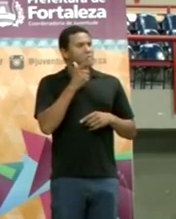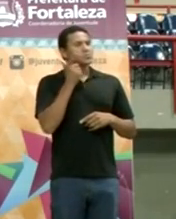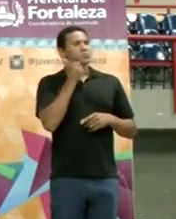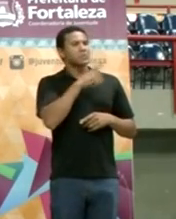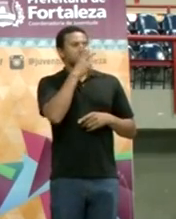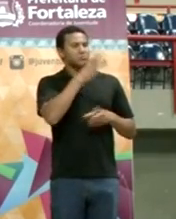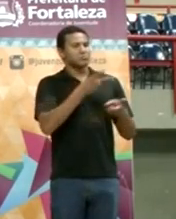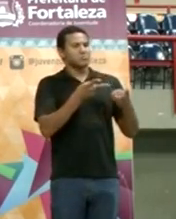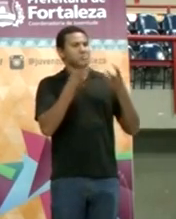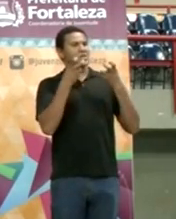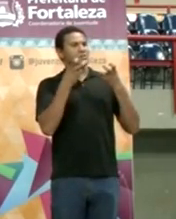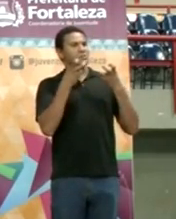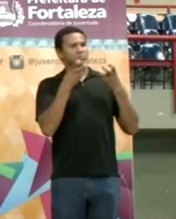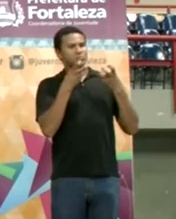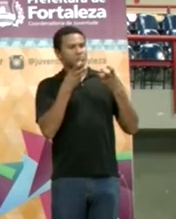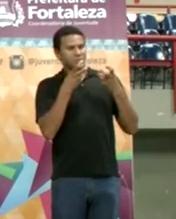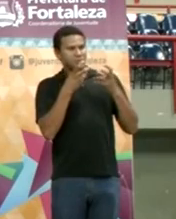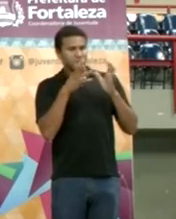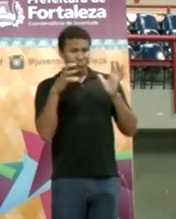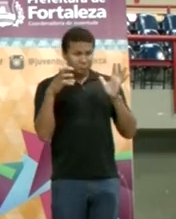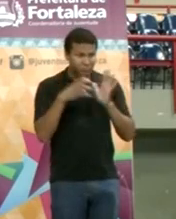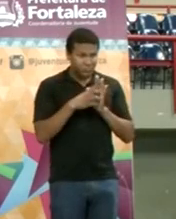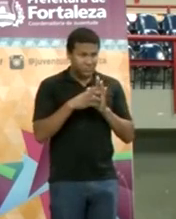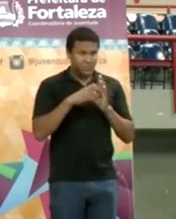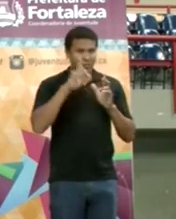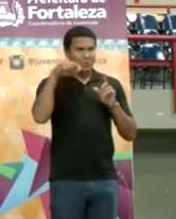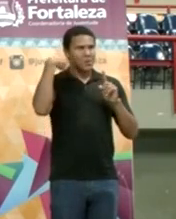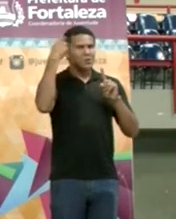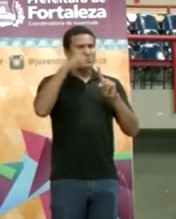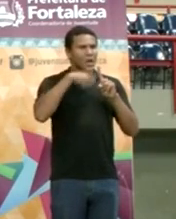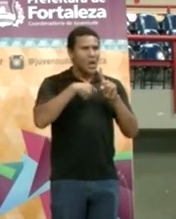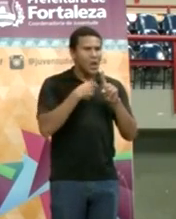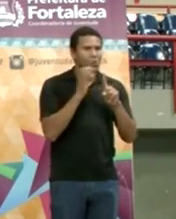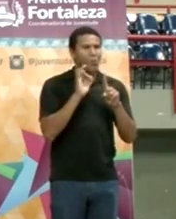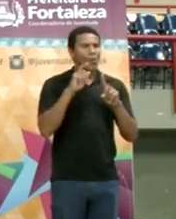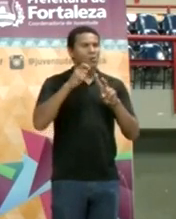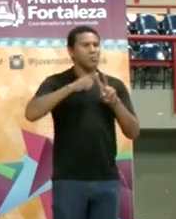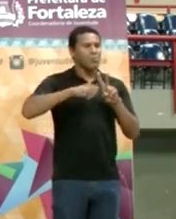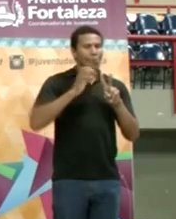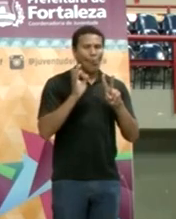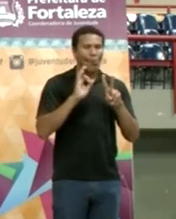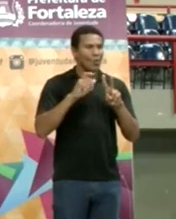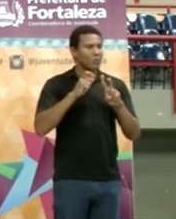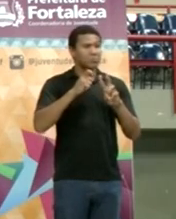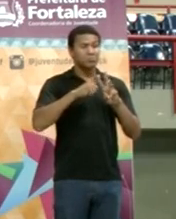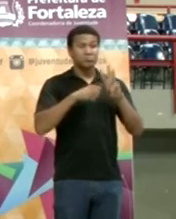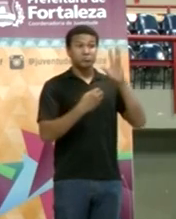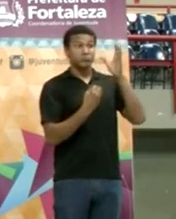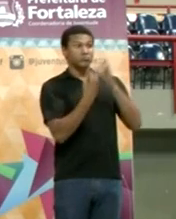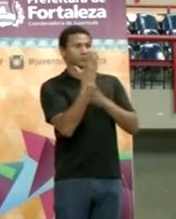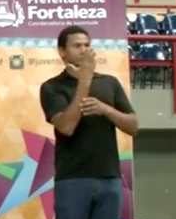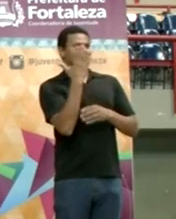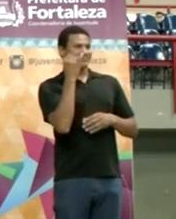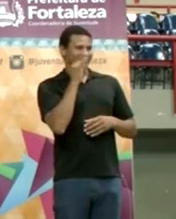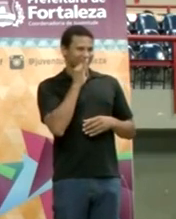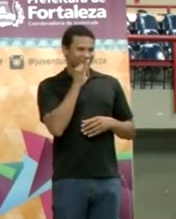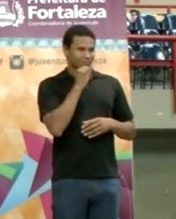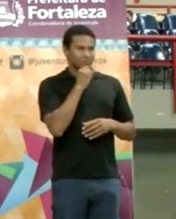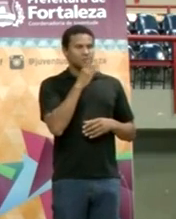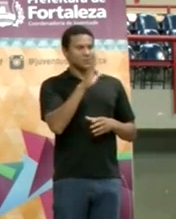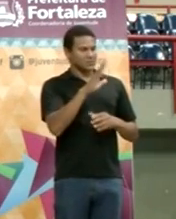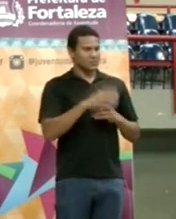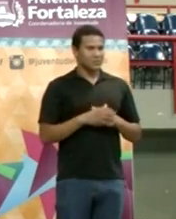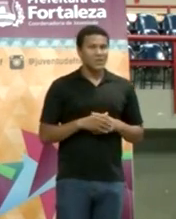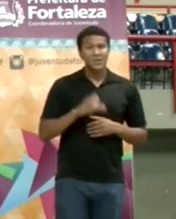vírus 3 meses depois da contaminação. Então, por exemplo, vamos supor que eu me exponha a uma condição de risco hoje. Se eu fizer